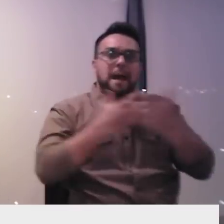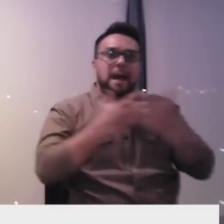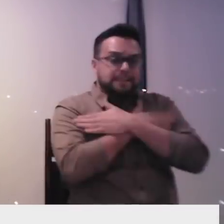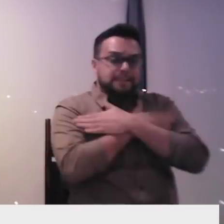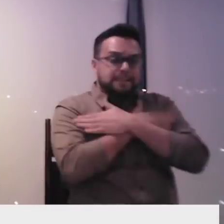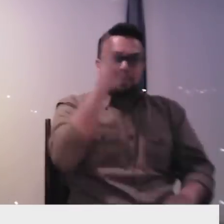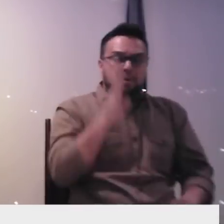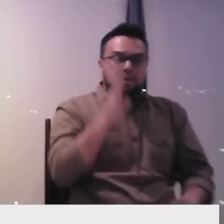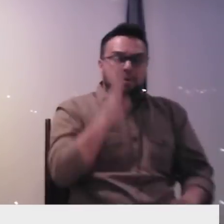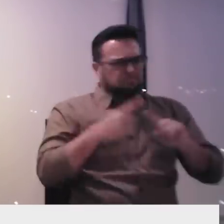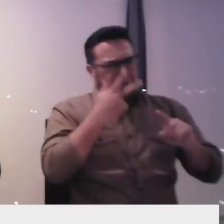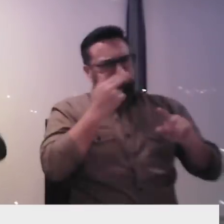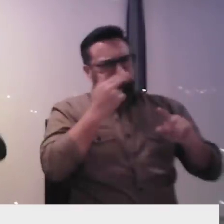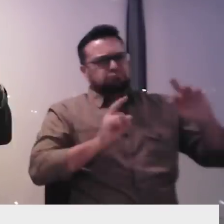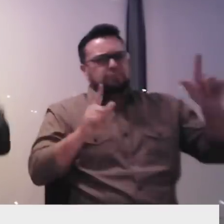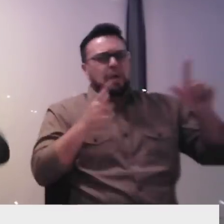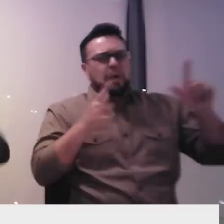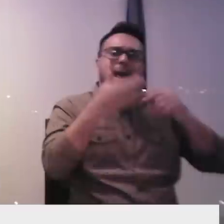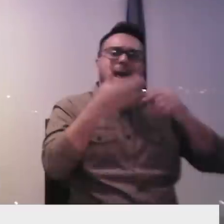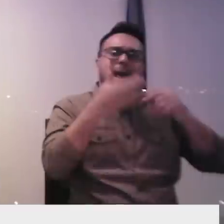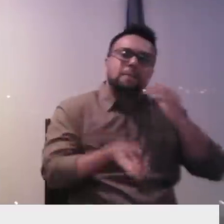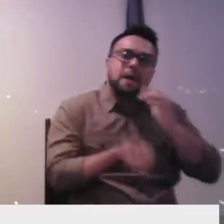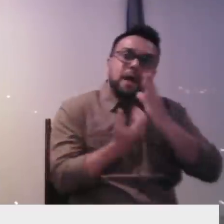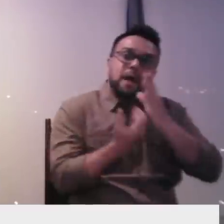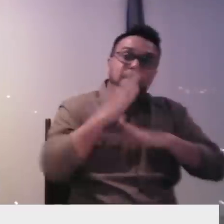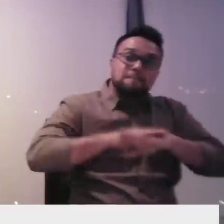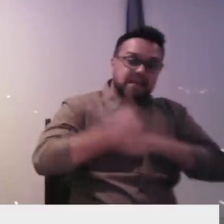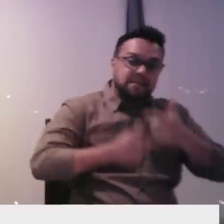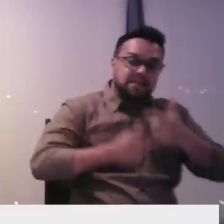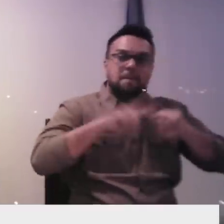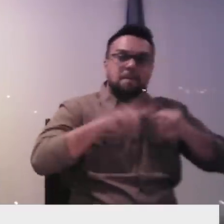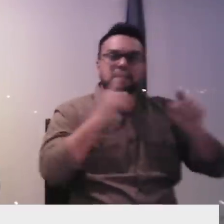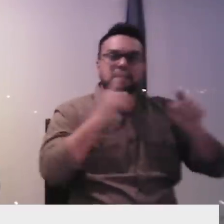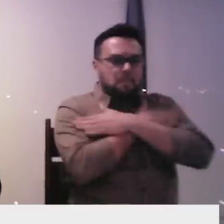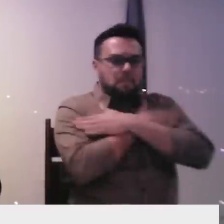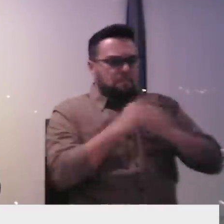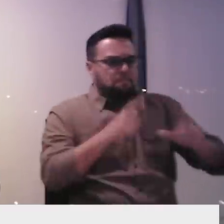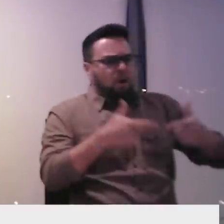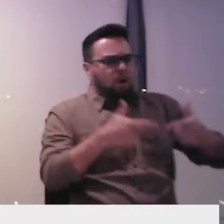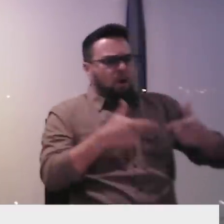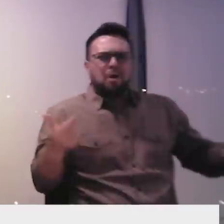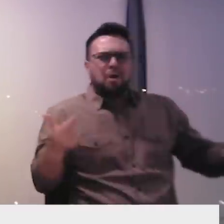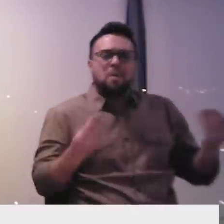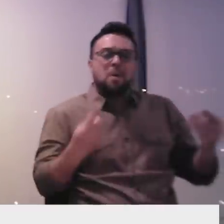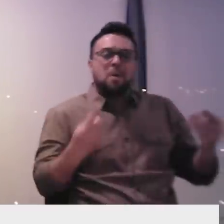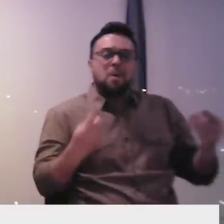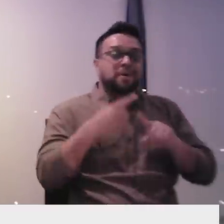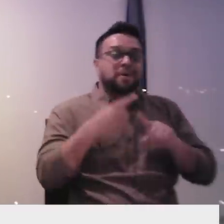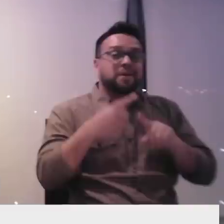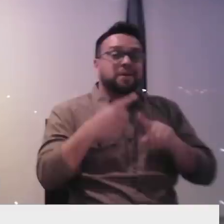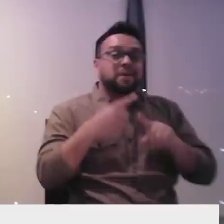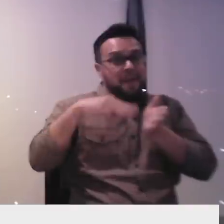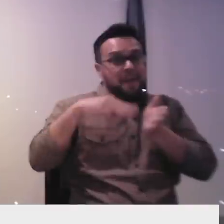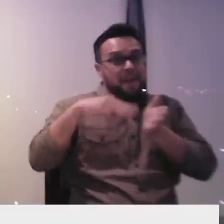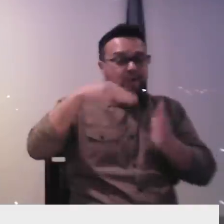Como é que você cria mais emprego e aumenta o desemprego? É porque a metodologia do IBGE, ela leva em